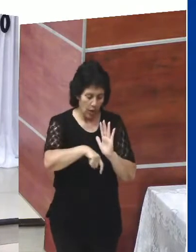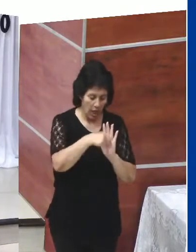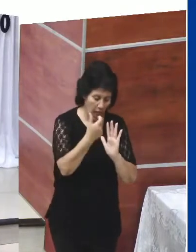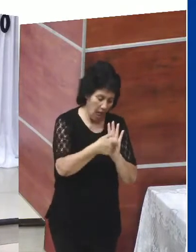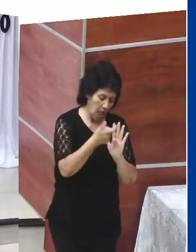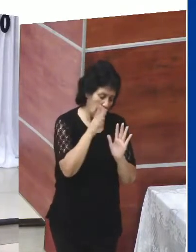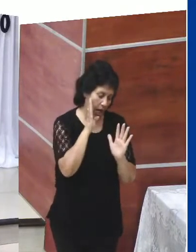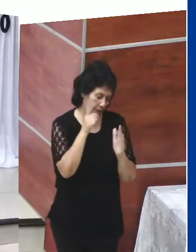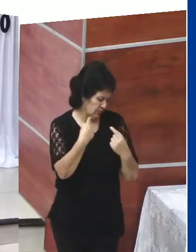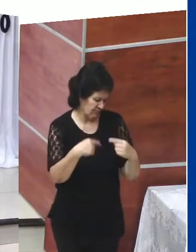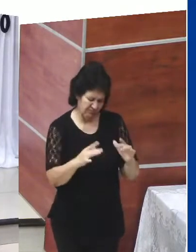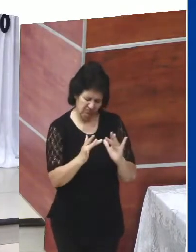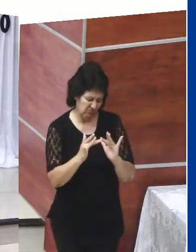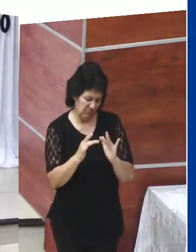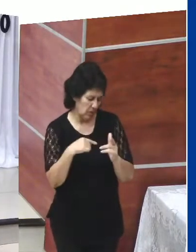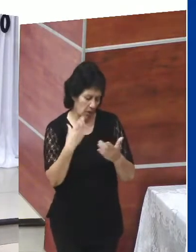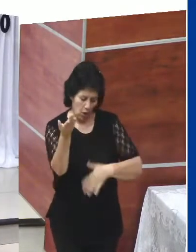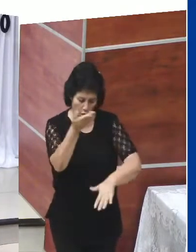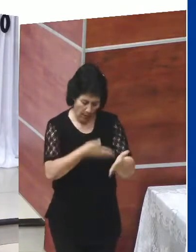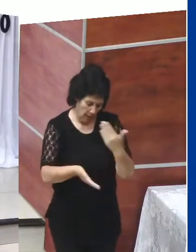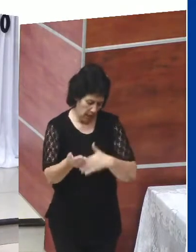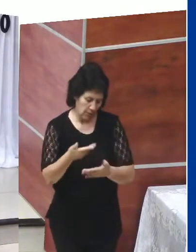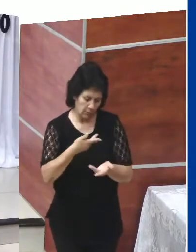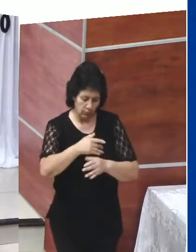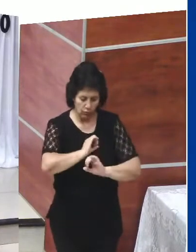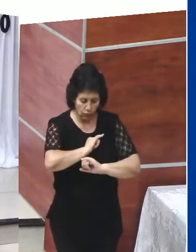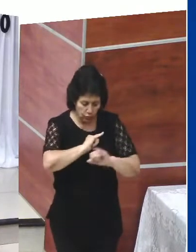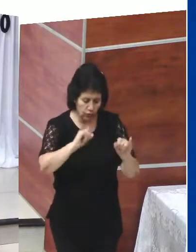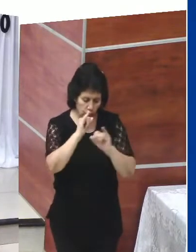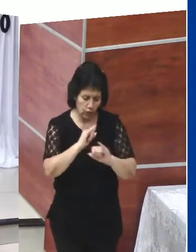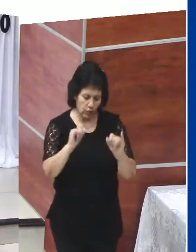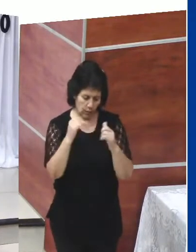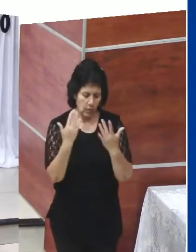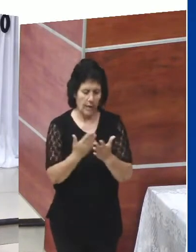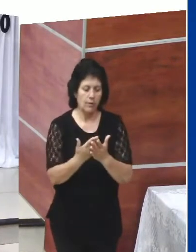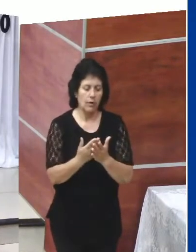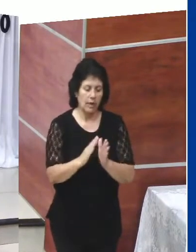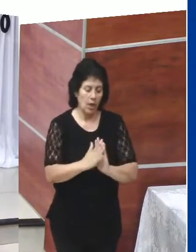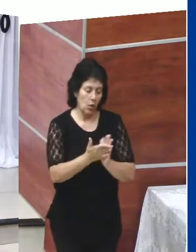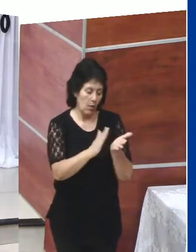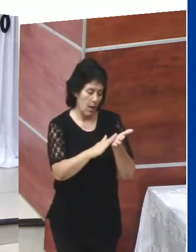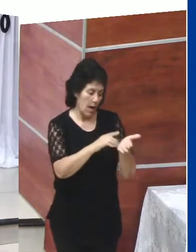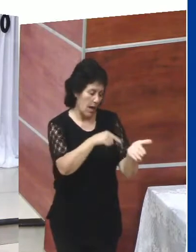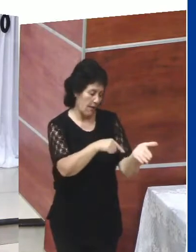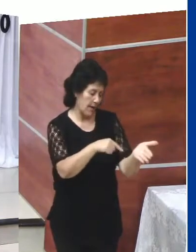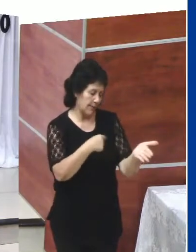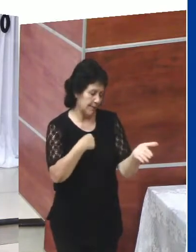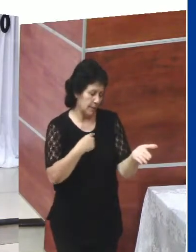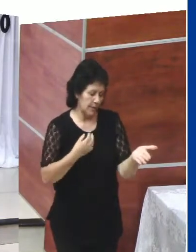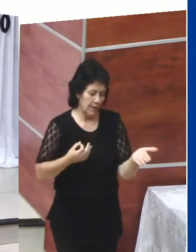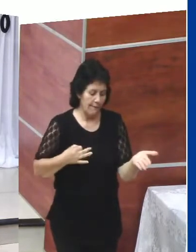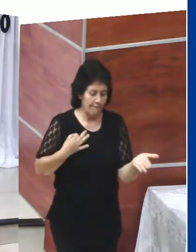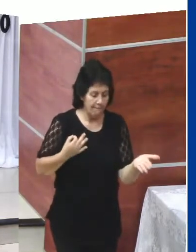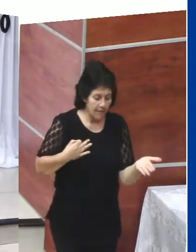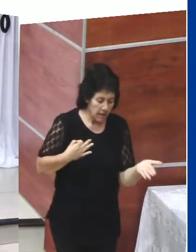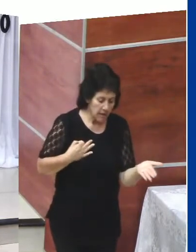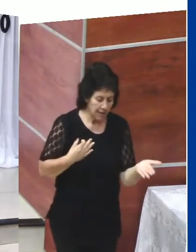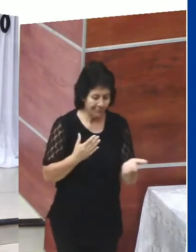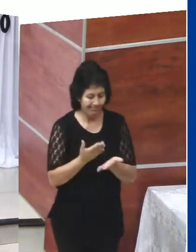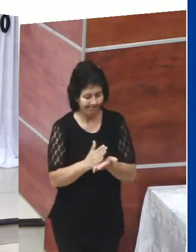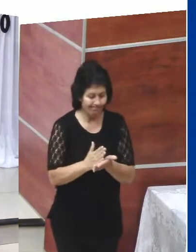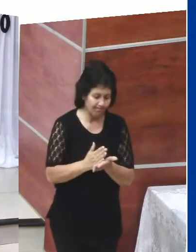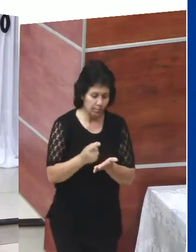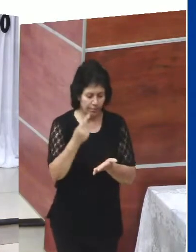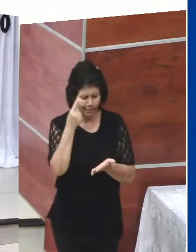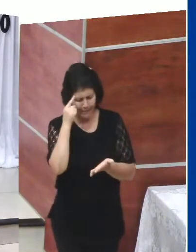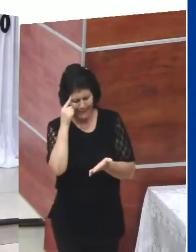Que tu palabra haga un efecto en nosotros maravilloso, cambiando nuestros malos pensamientos, cambiando